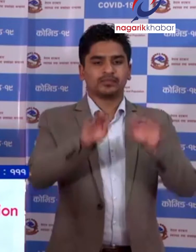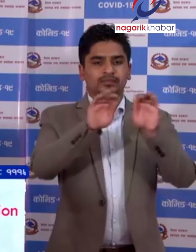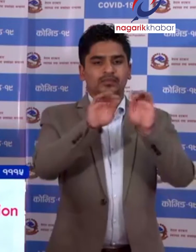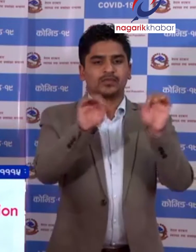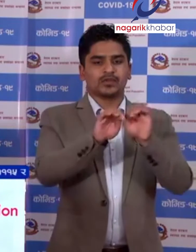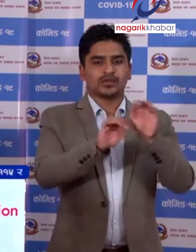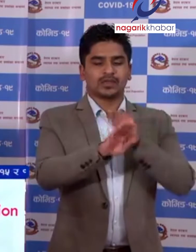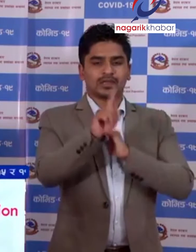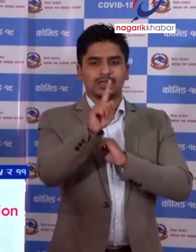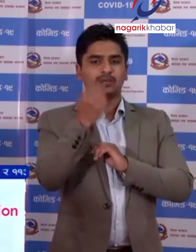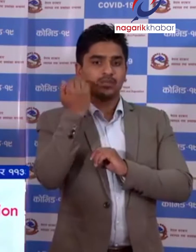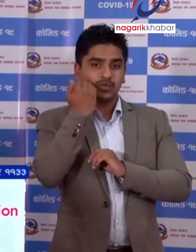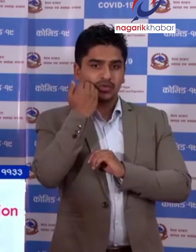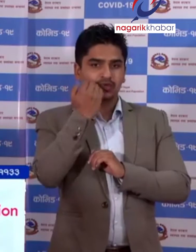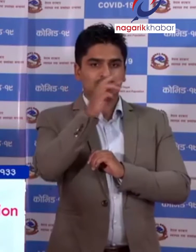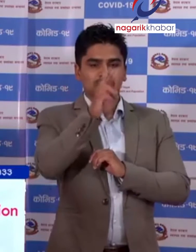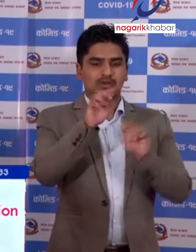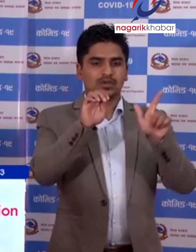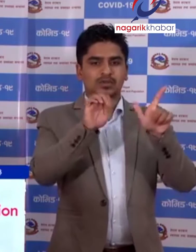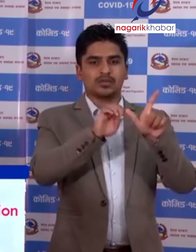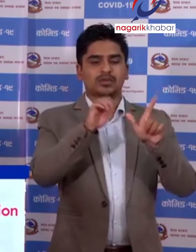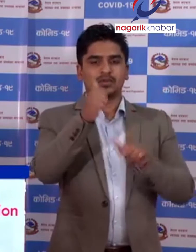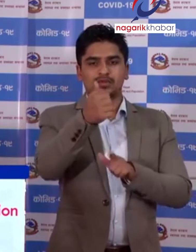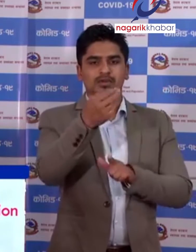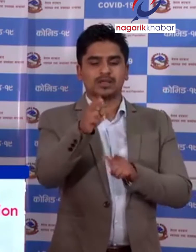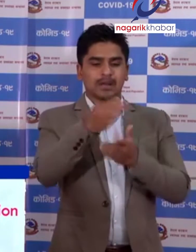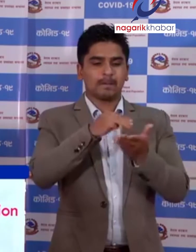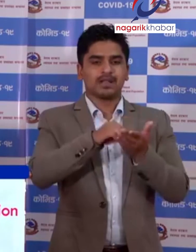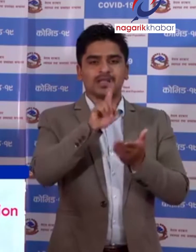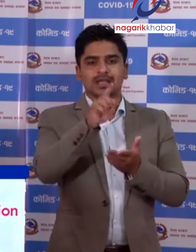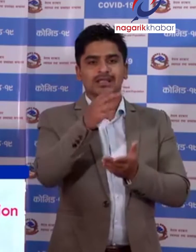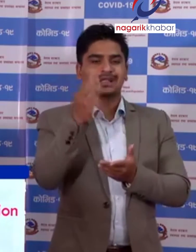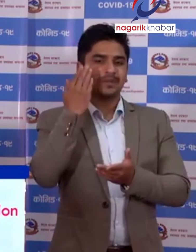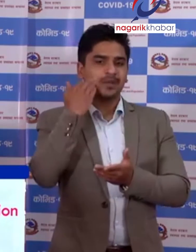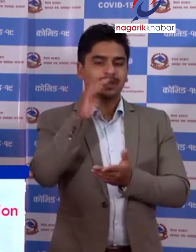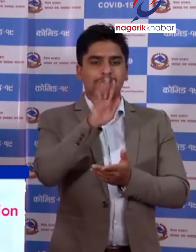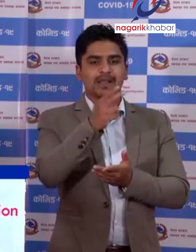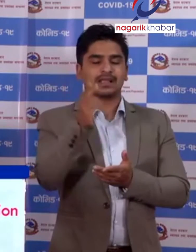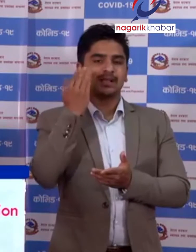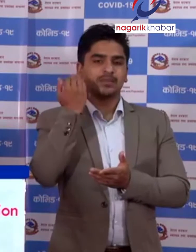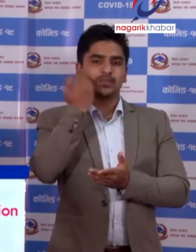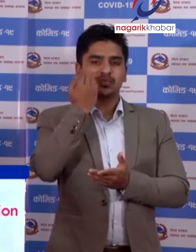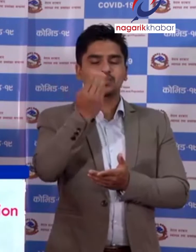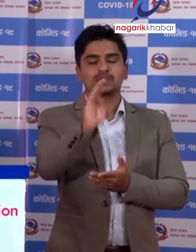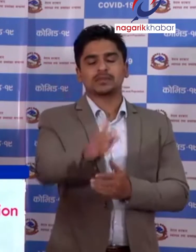सुनसरीको 1 जना पुरुष हुनुहुन्छ र सप्तरीको 6 जना मध्ये 1 जना महिला र 5 जना पुरुष